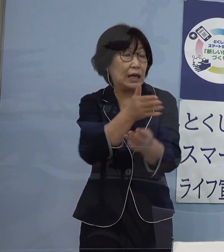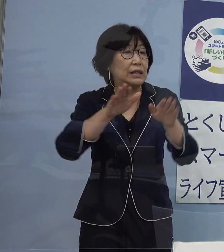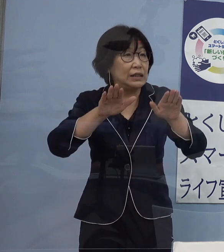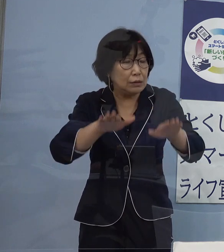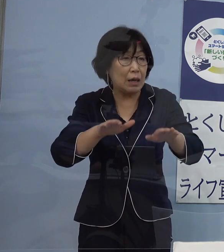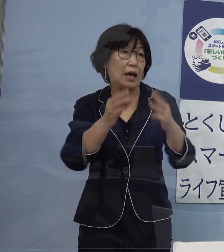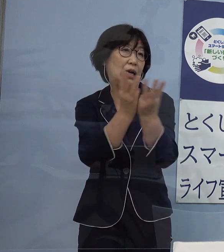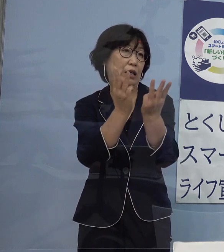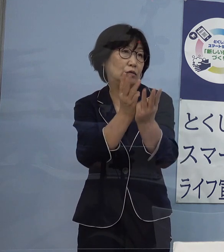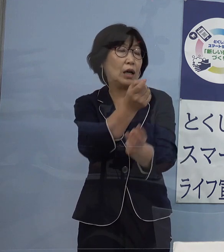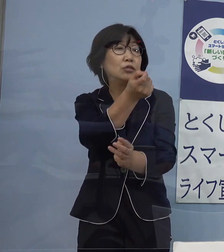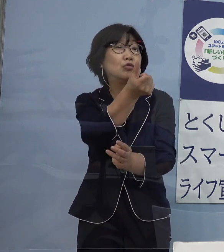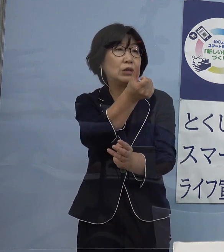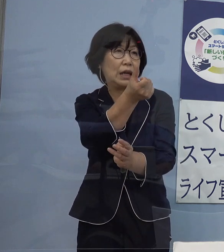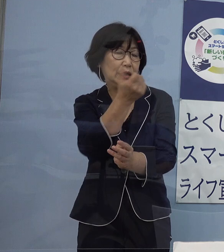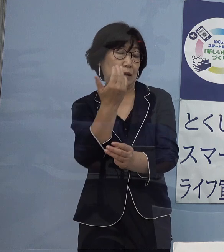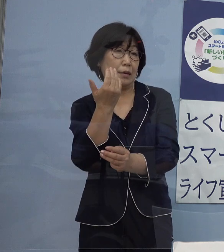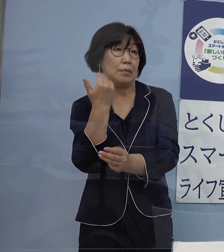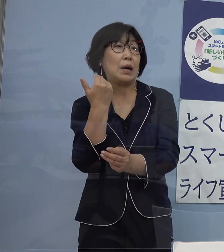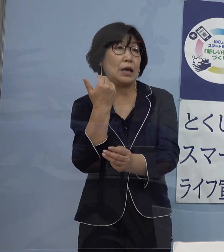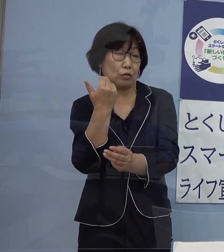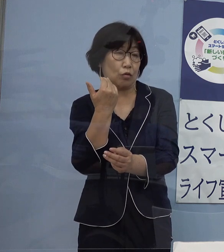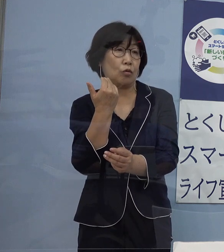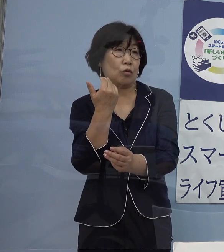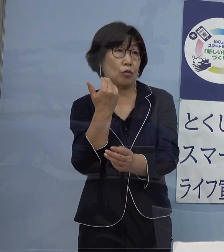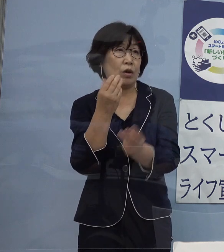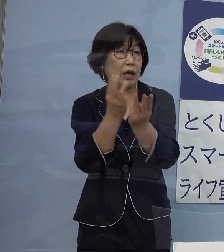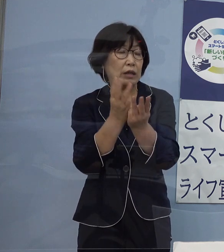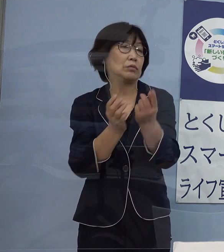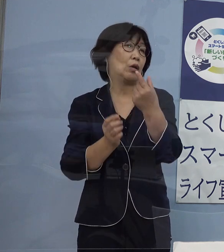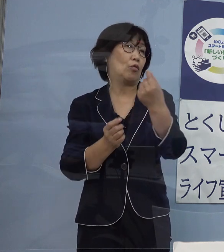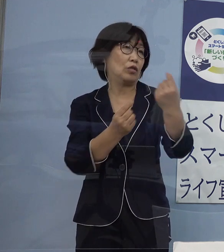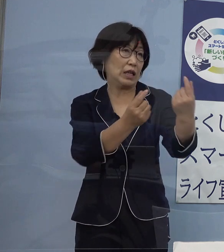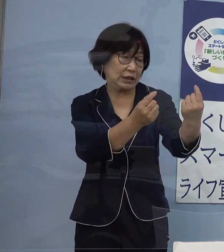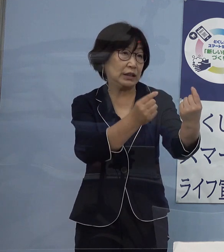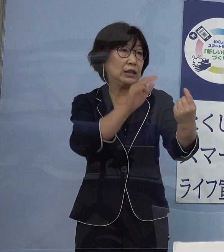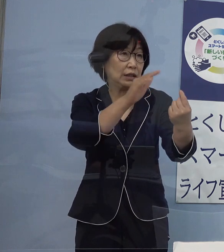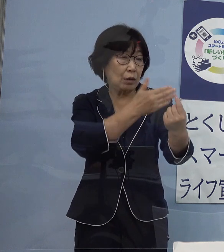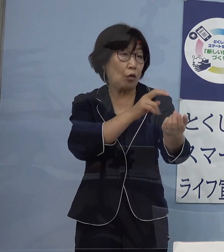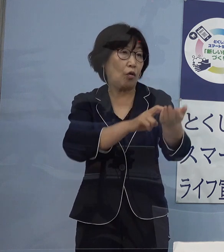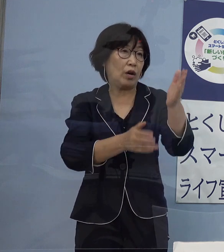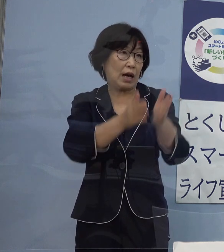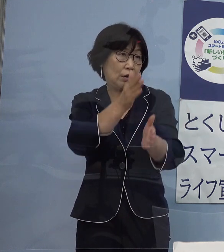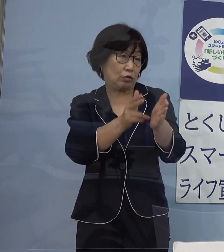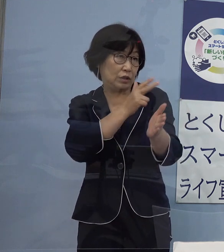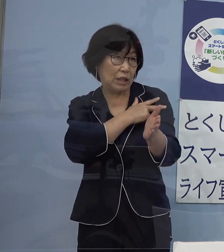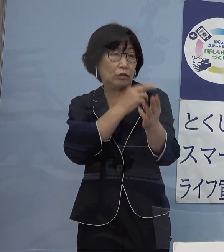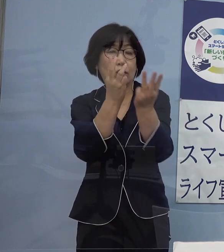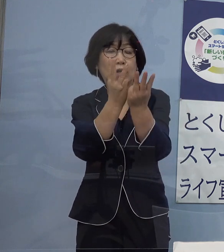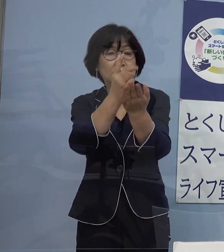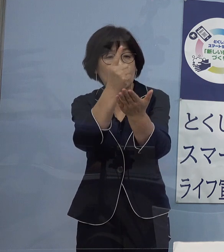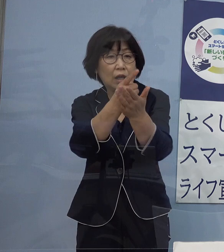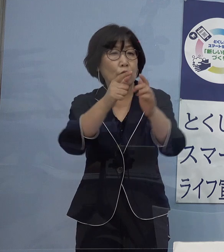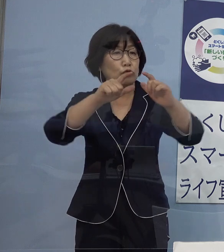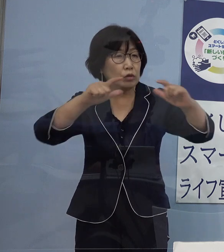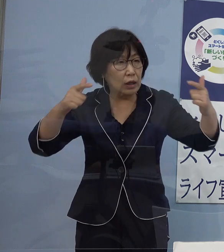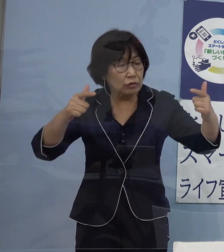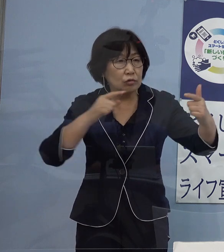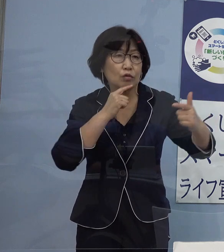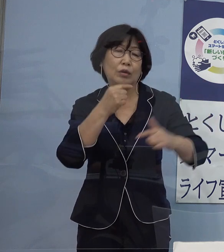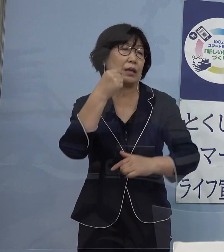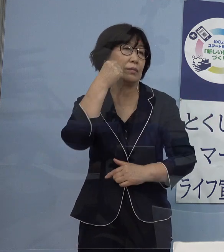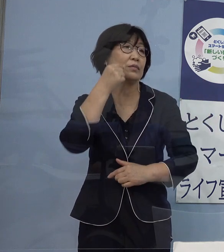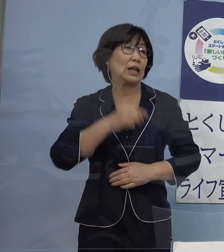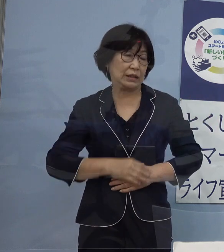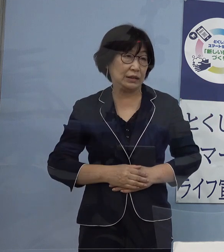、従来と同じなのに看護師さんの体制を増強するということにはもちろんなりませんので、ここでどのくらい療